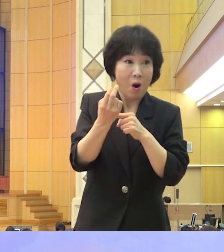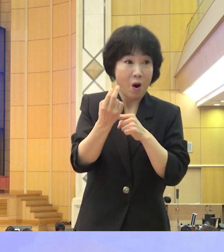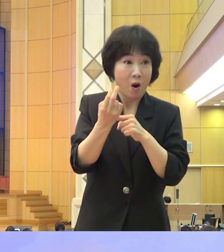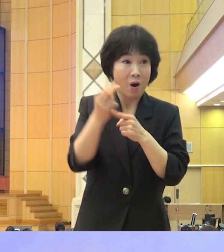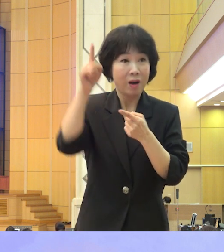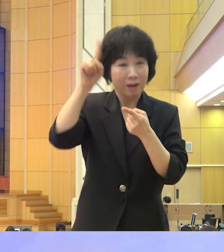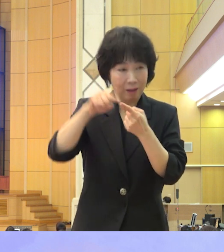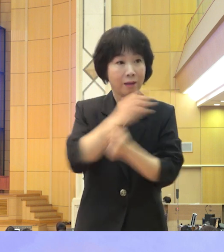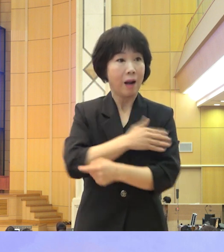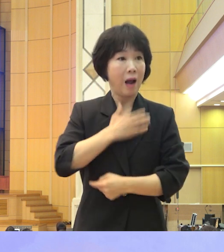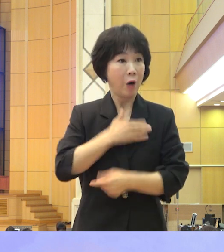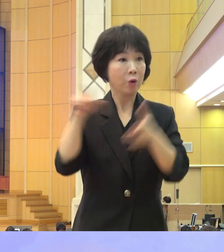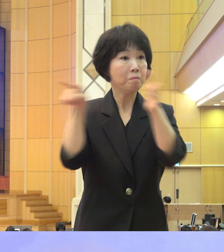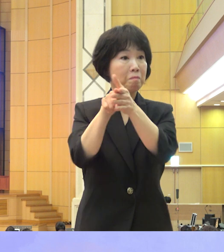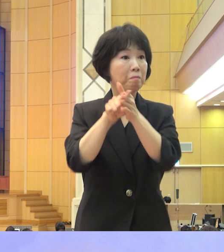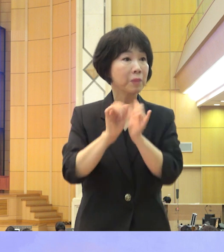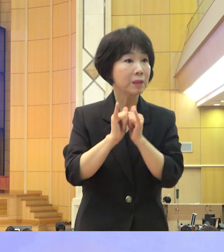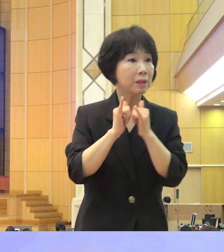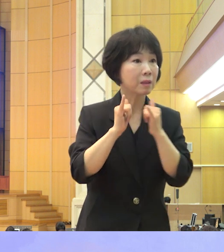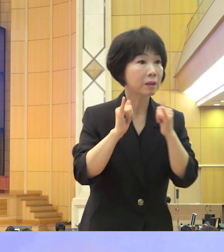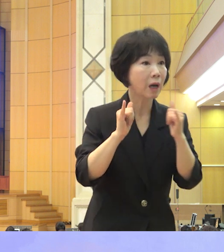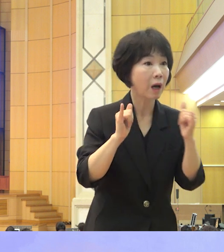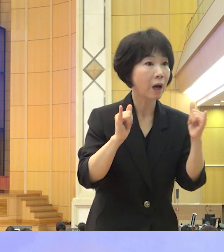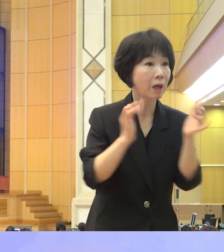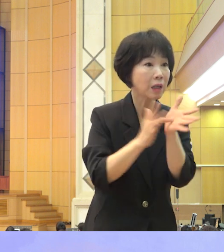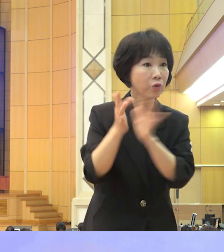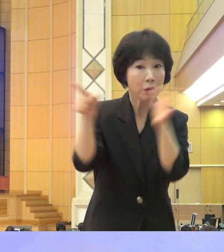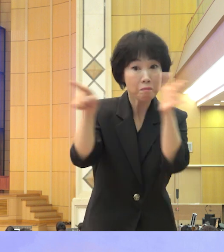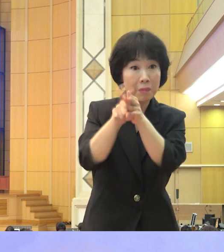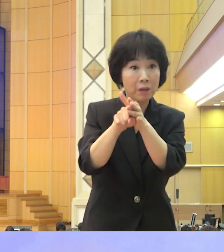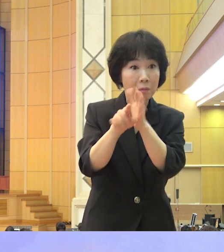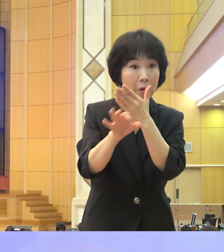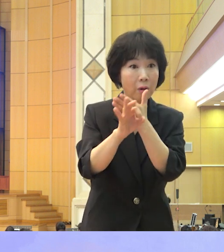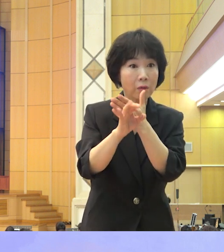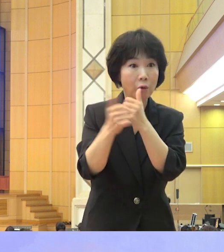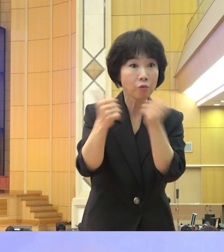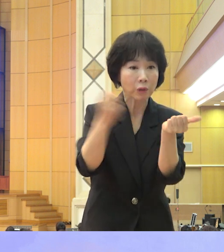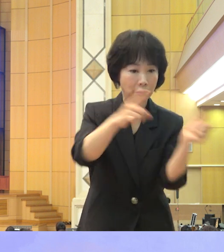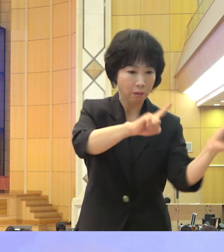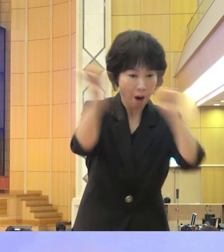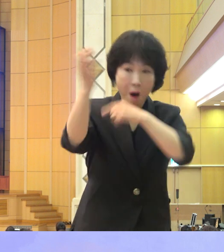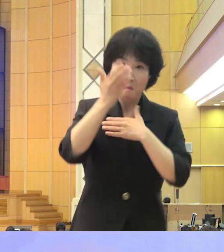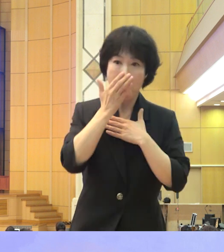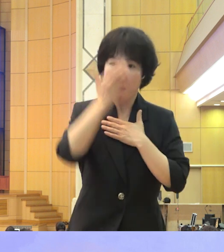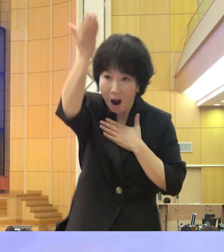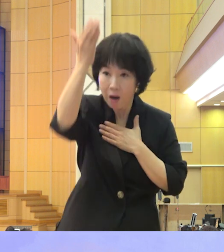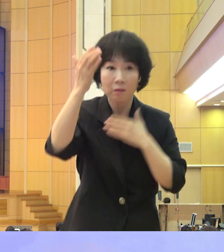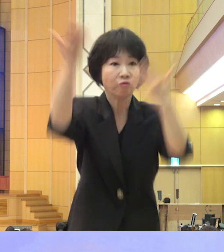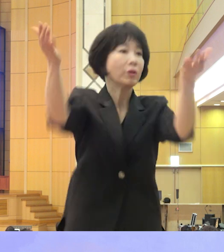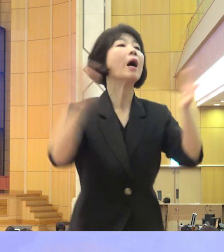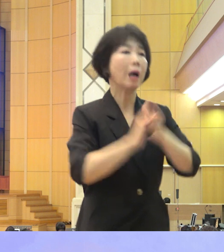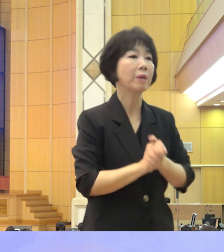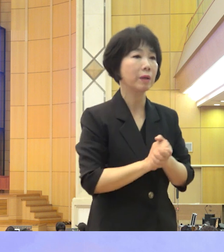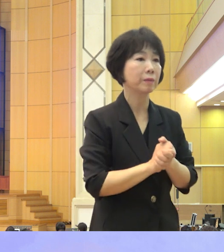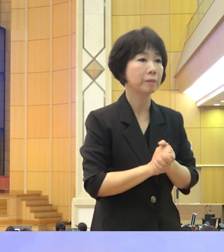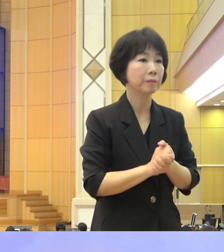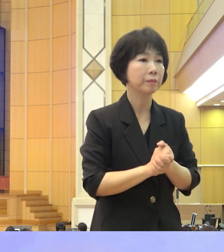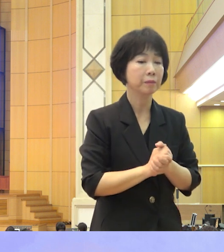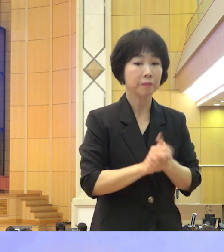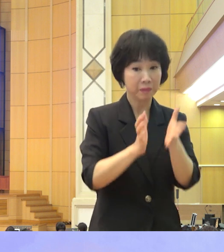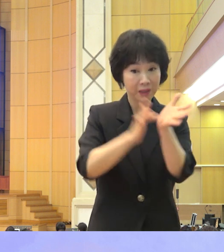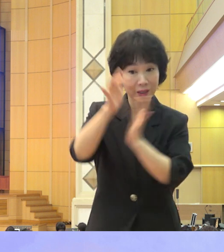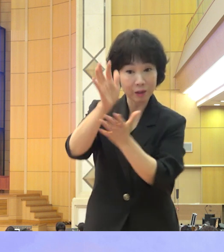주님께서 말씀하기를 죽어도 살겠고 살았으면 영원히 살리라.